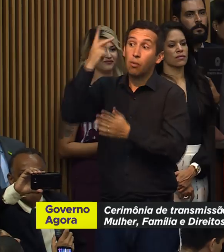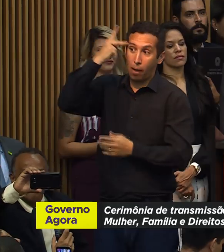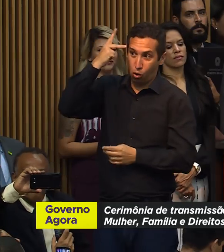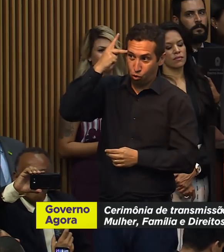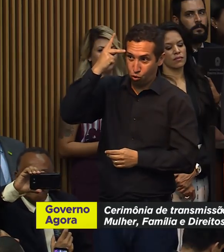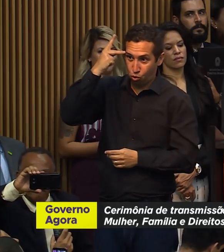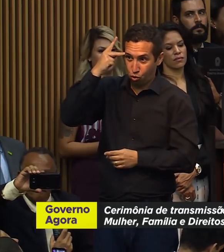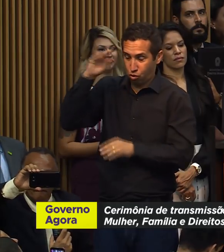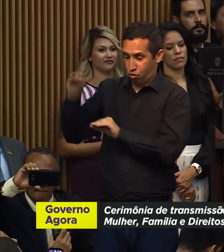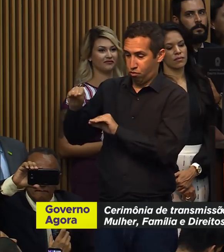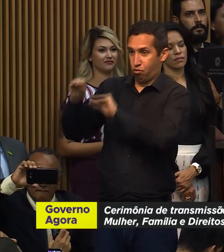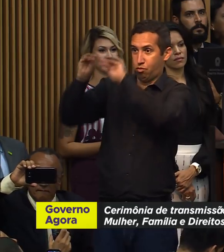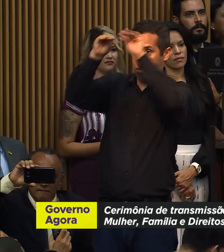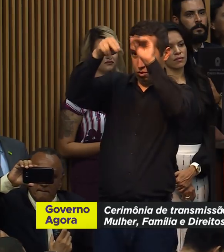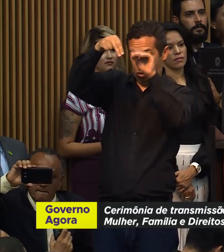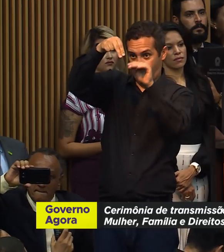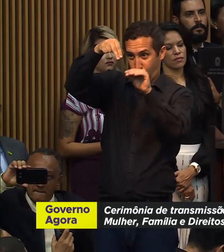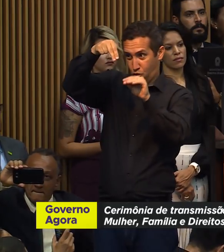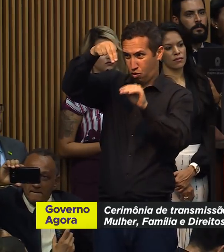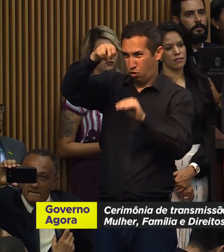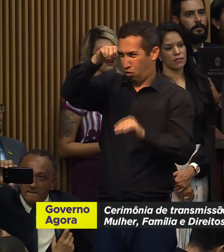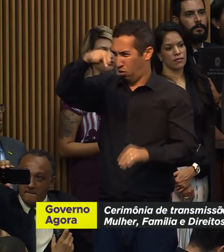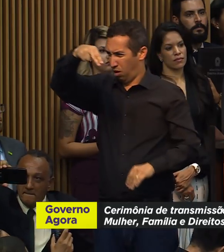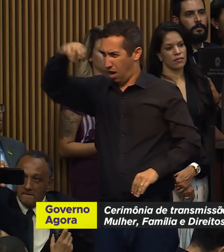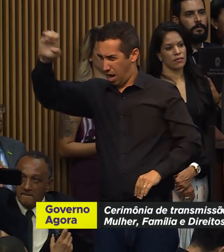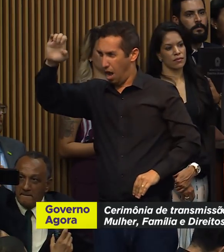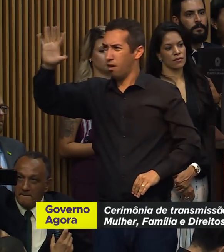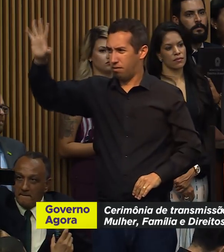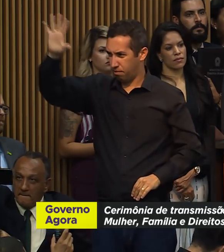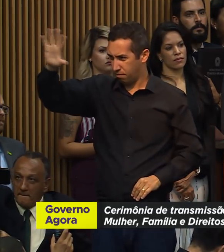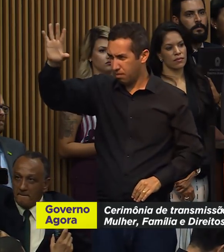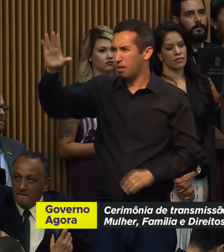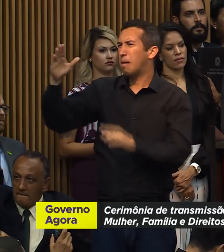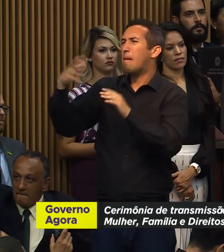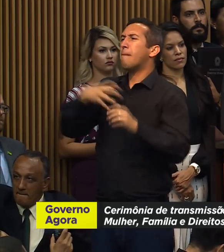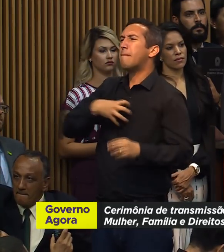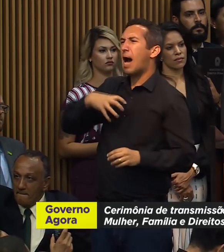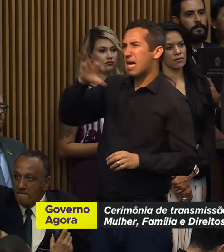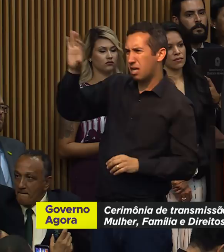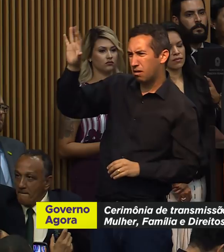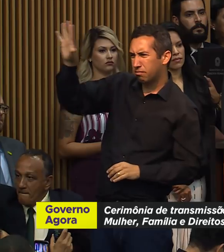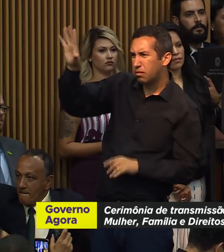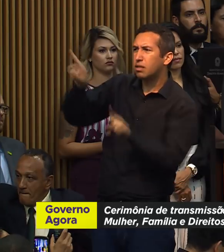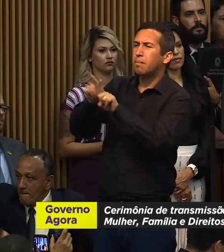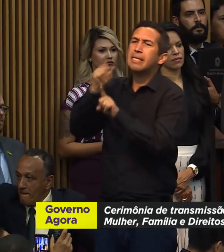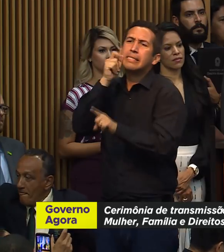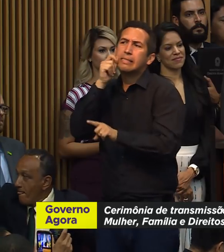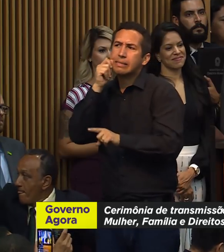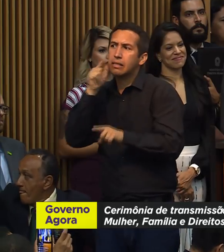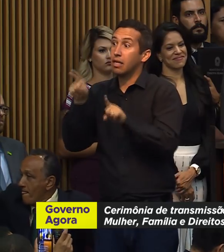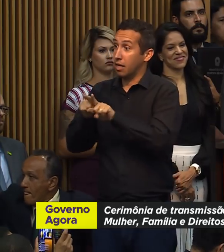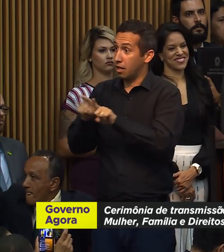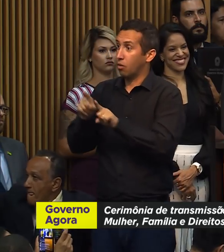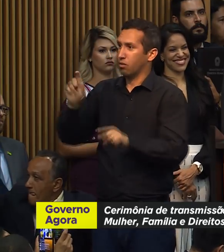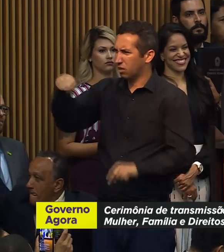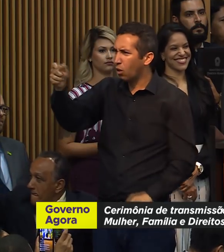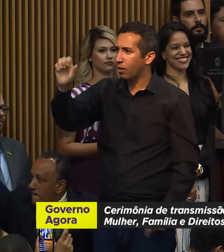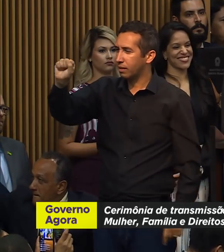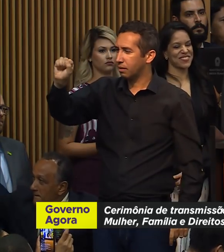segui para o Nordeste. Morei na Bahia, Sergipe. e me autodeclaro